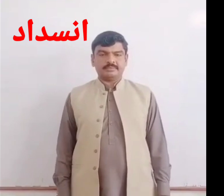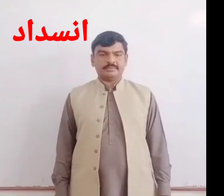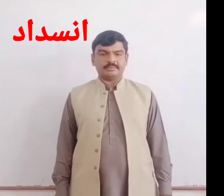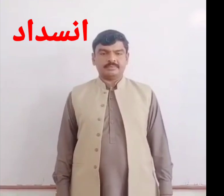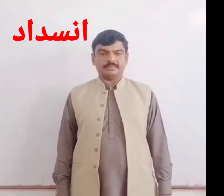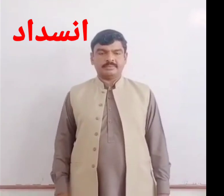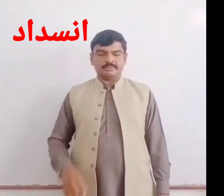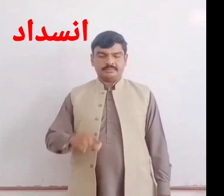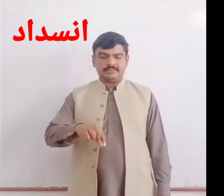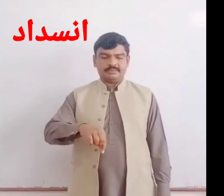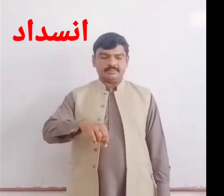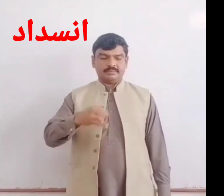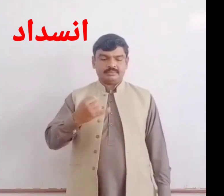इंसिदाद,